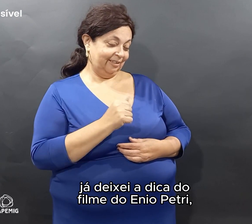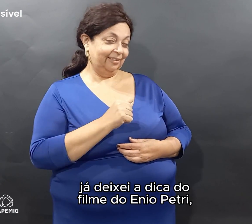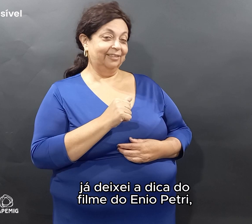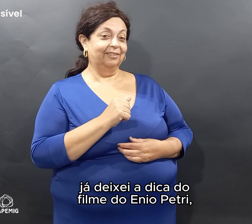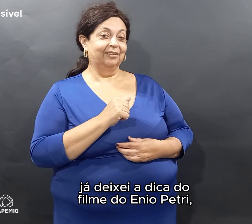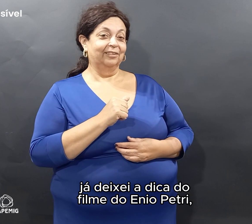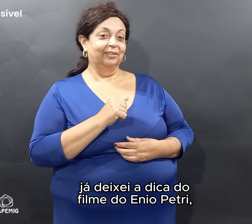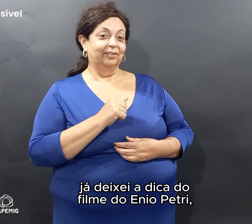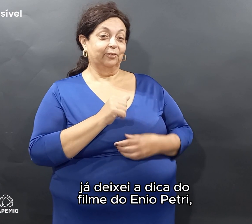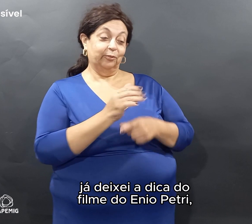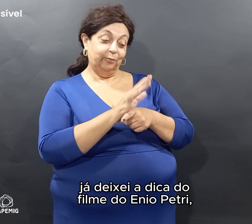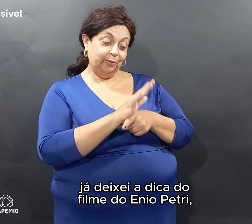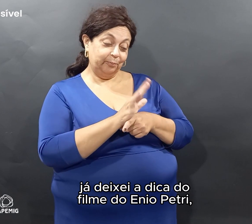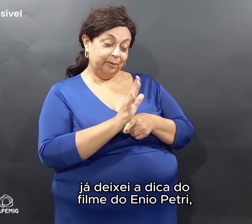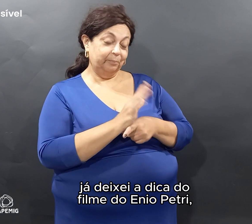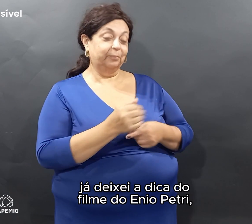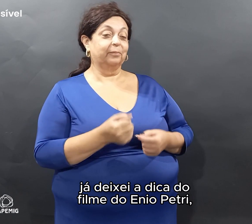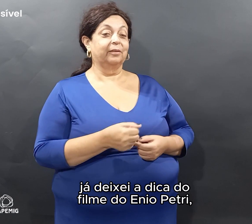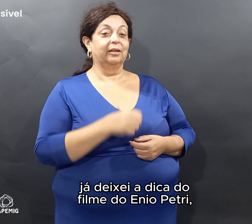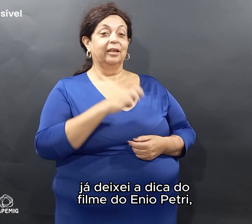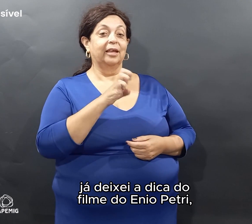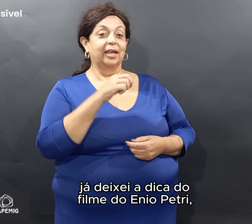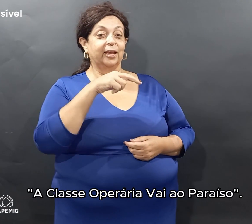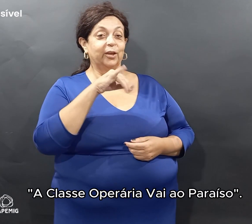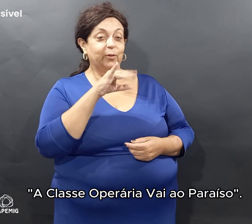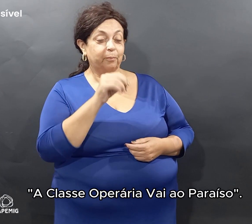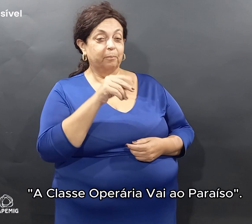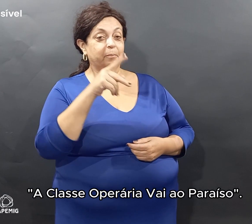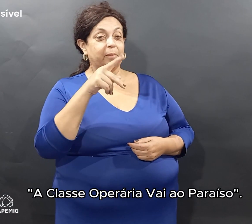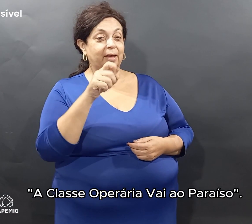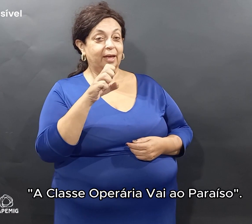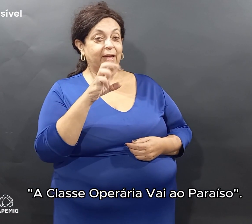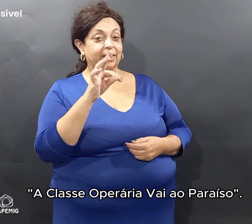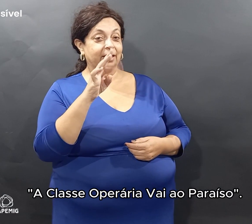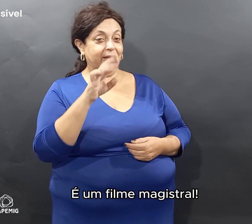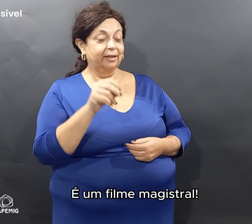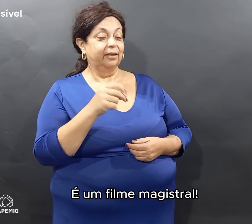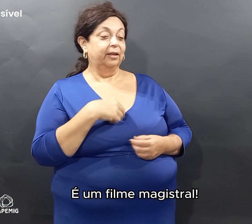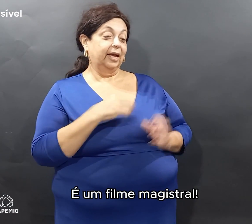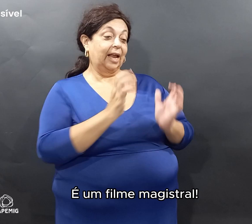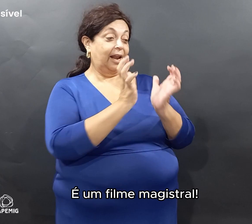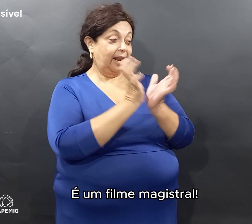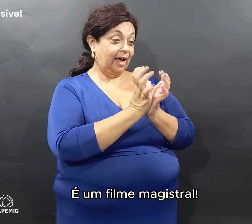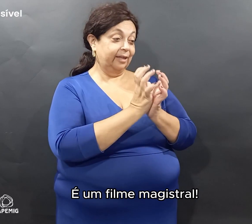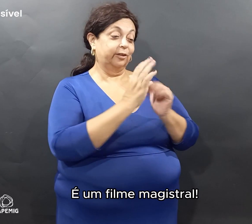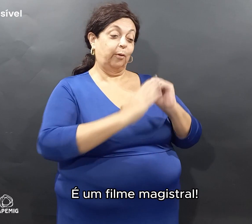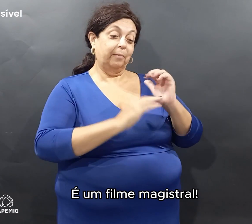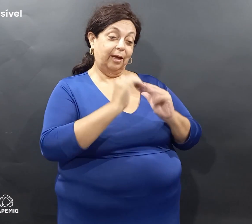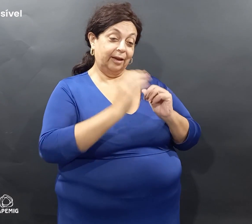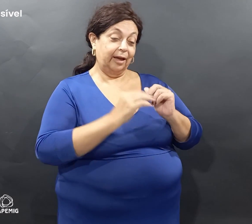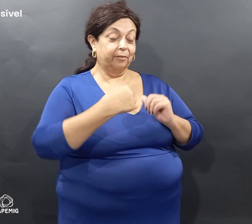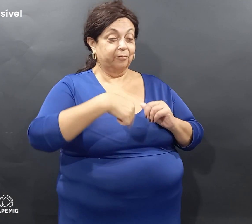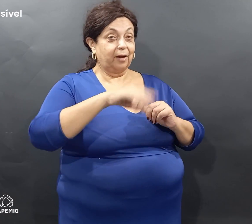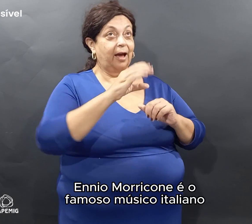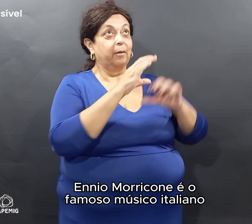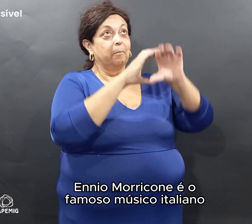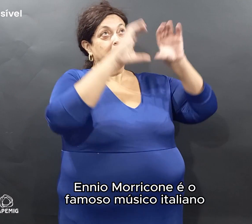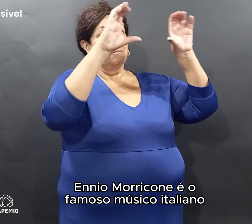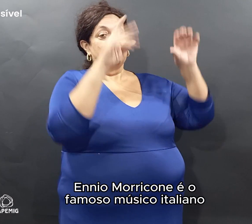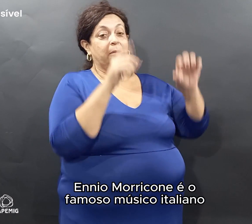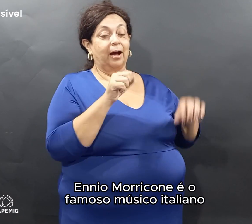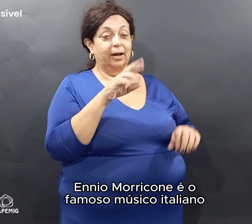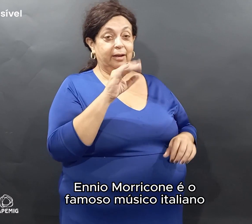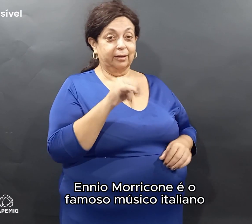deixei a dica do filme do Ennio Petri, né? A Classe Operária Vai ao Paraíso. É um filme magistral.